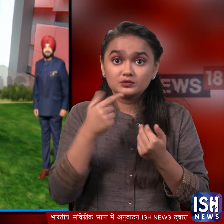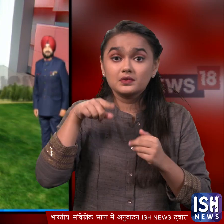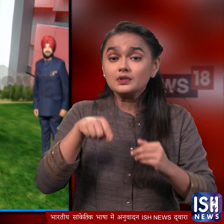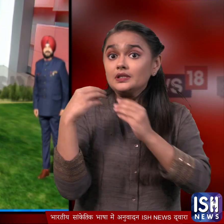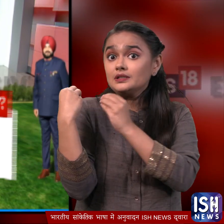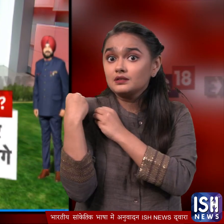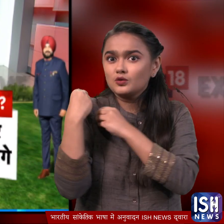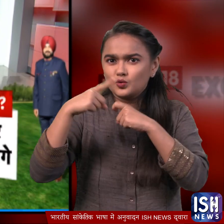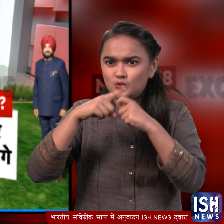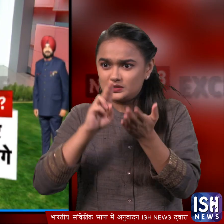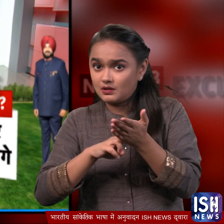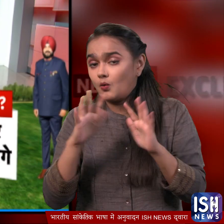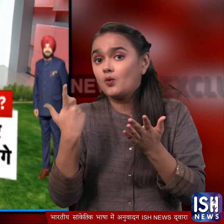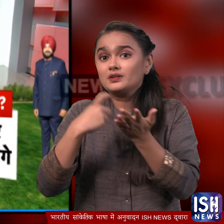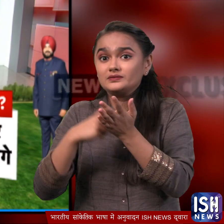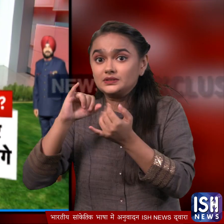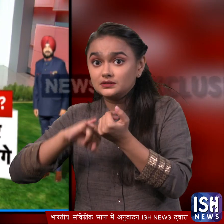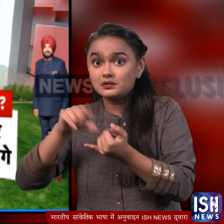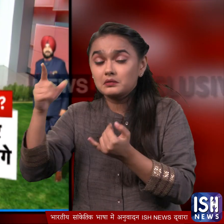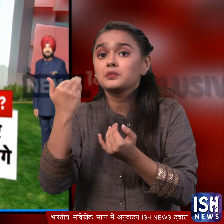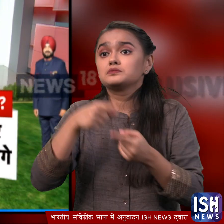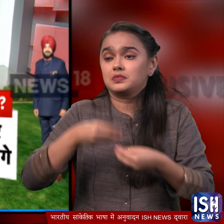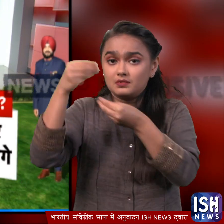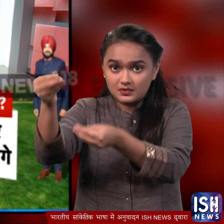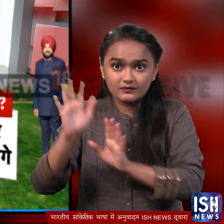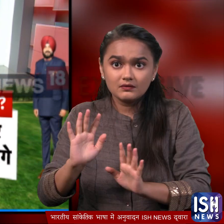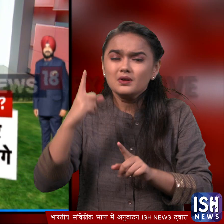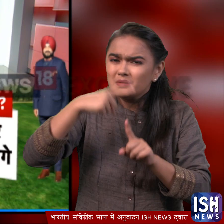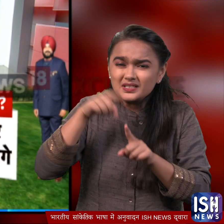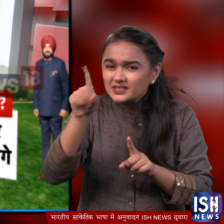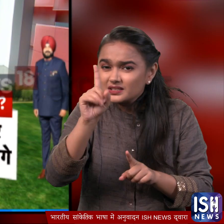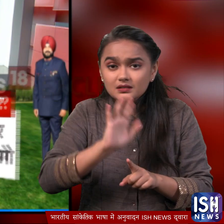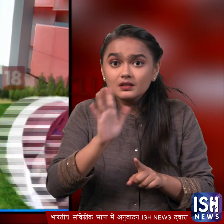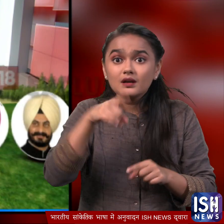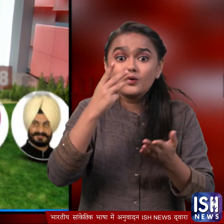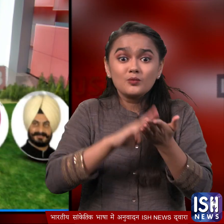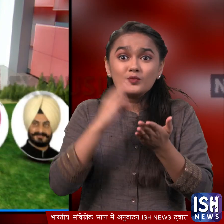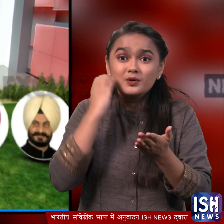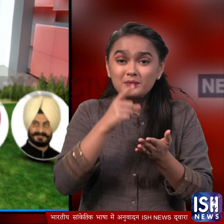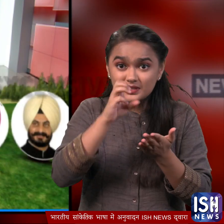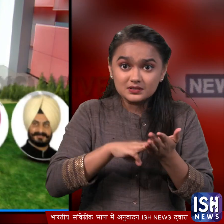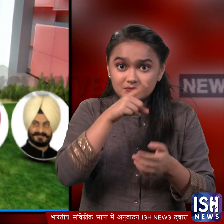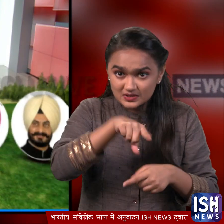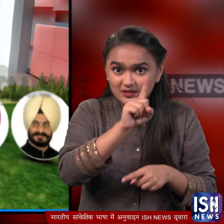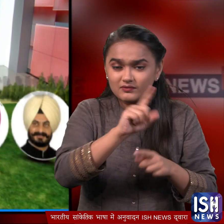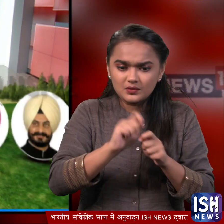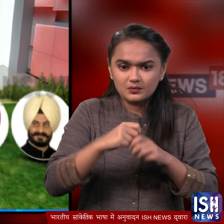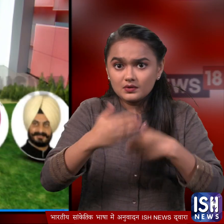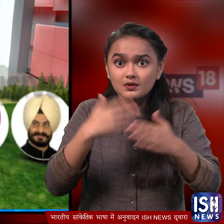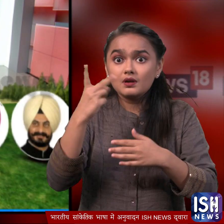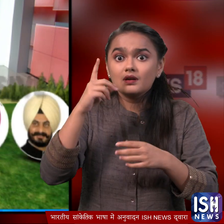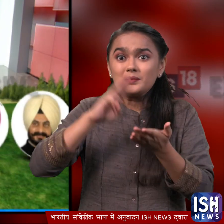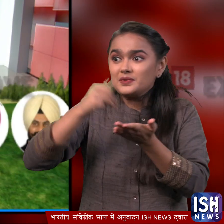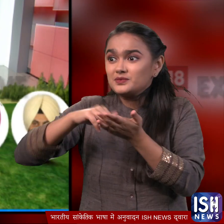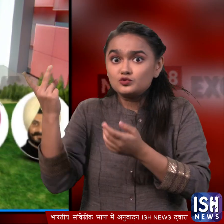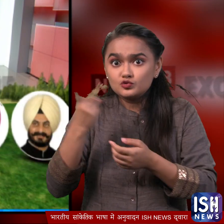है। कहा जा रहा है कि ये जिम्मेदारी कुलजीत नागरा या रवनीत सिंह बिट्टू को मिल सकती है। यही नहीं, पता चला है कि खुद मुख्यमंत्री चन्नी इस रेस में आगे चल